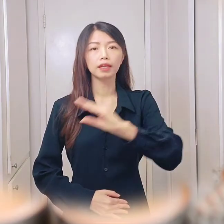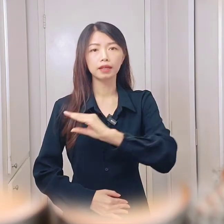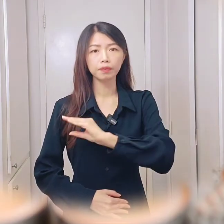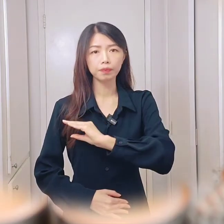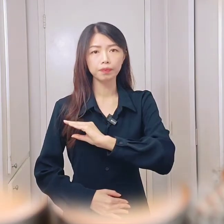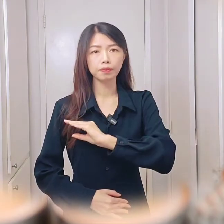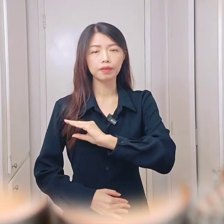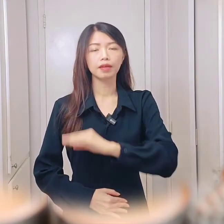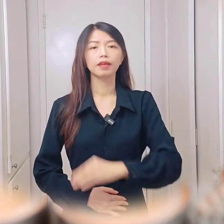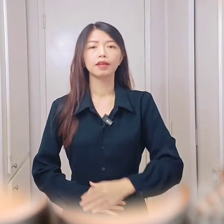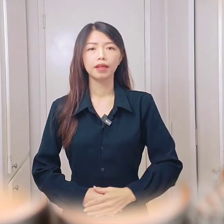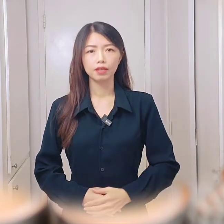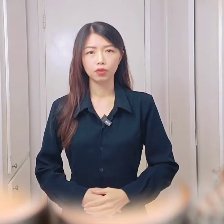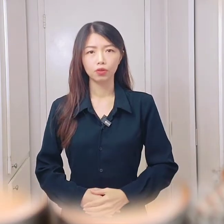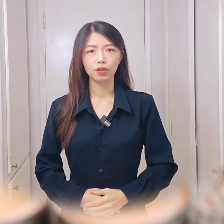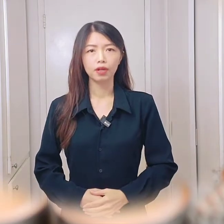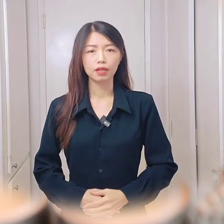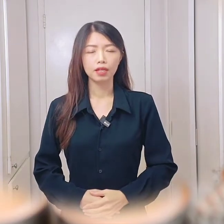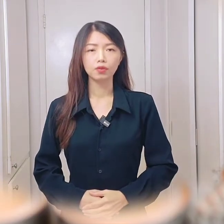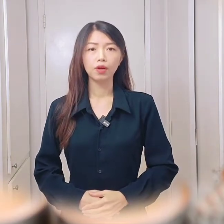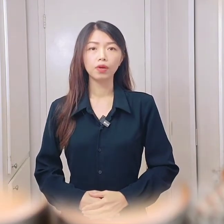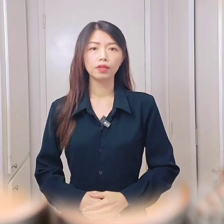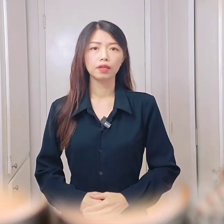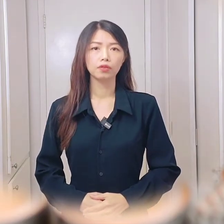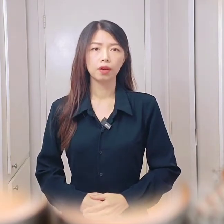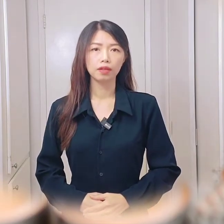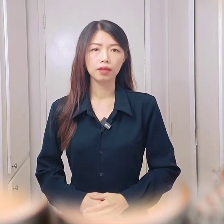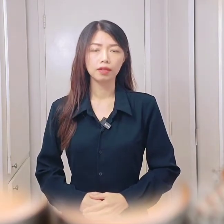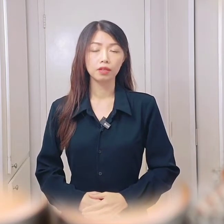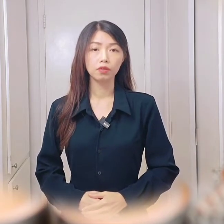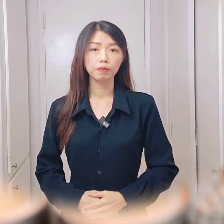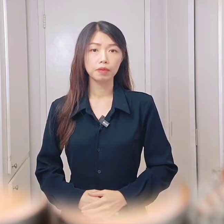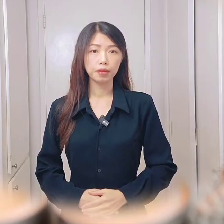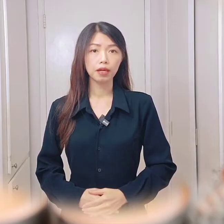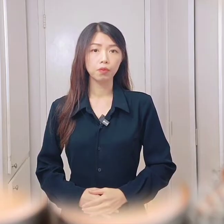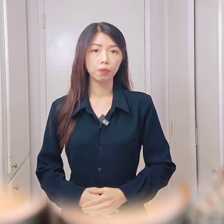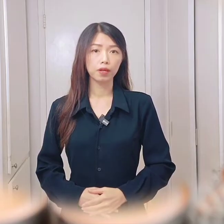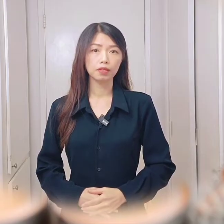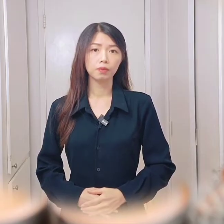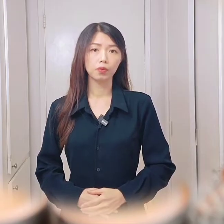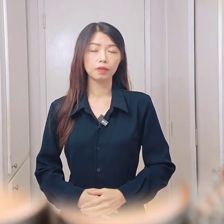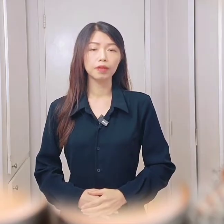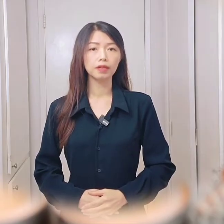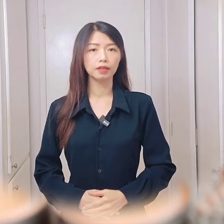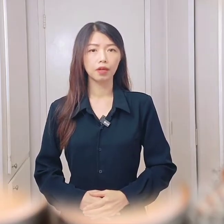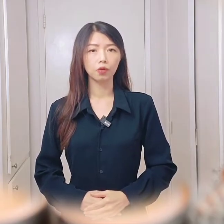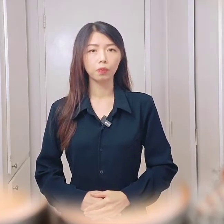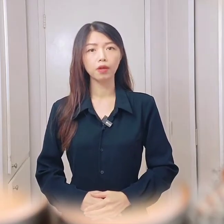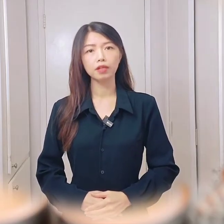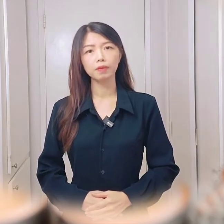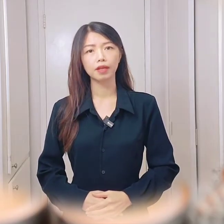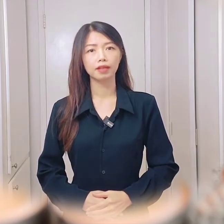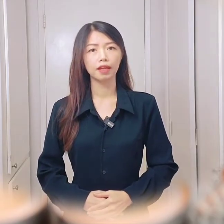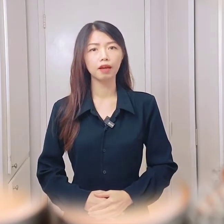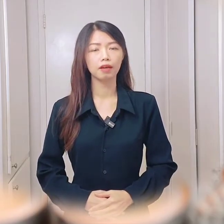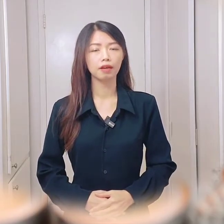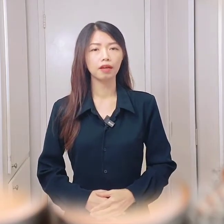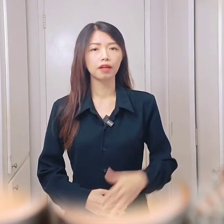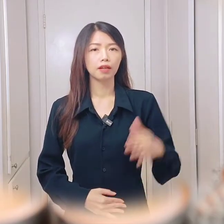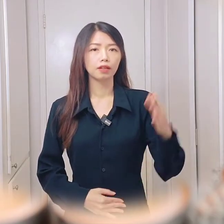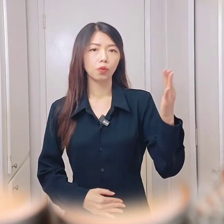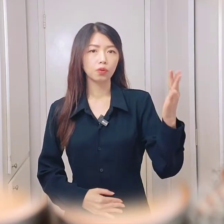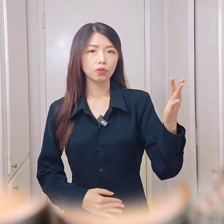그 이름 예수. 예수라고 하는 대수어는 예수님이 십자가에 못 박히신 모습을 그대로 표현하시면